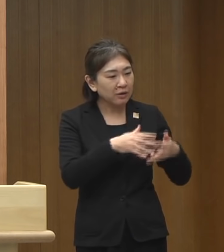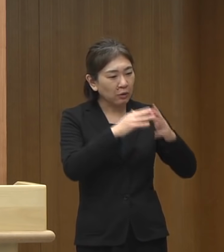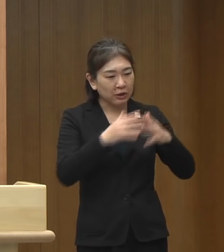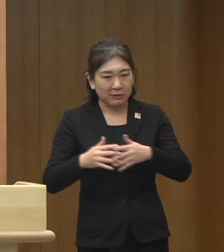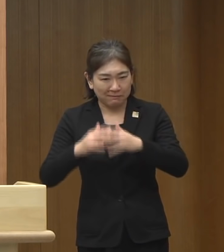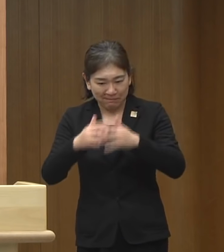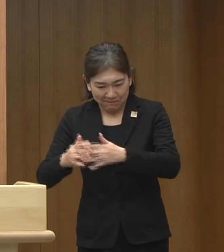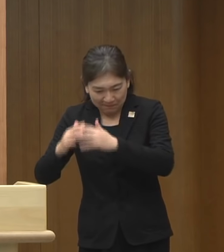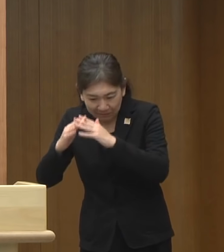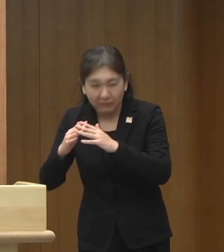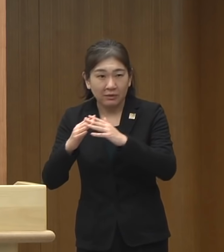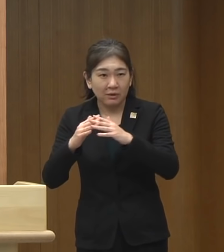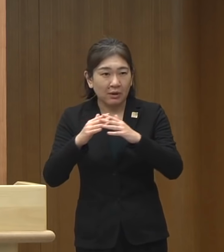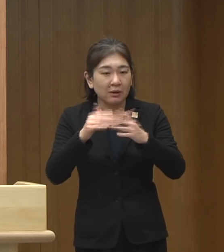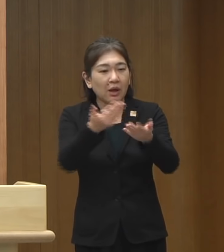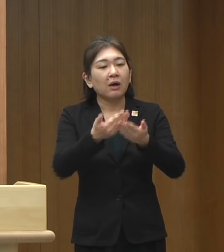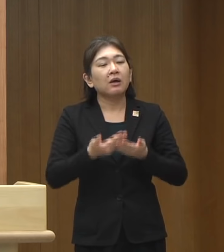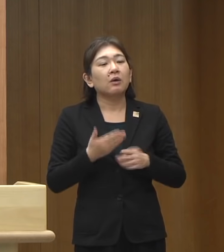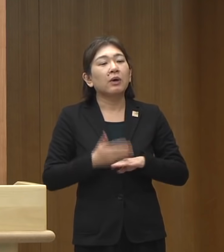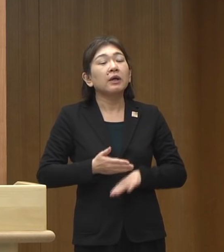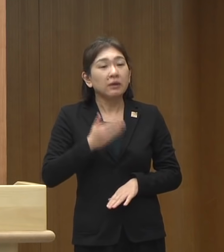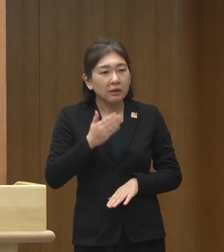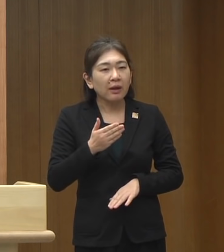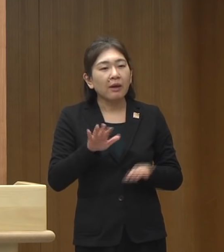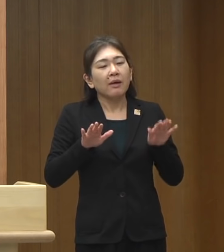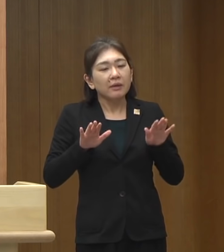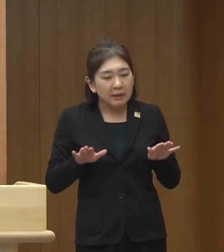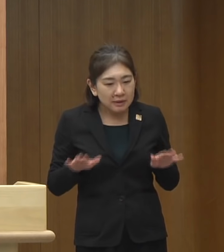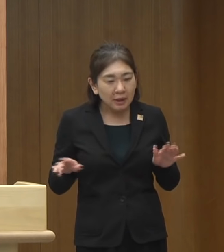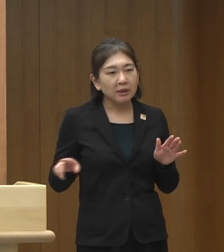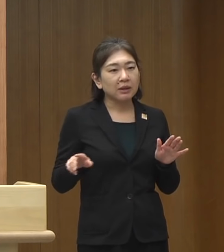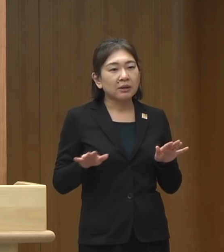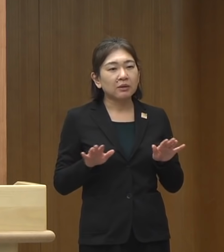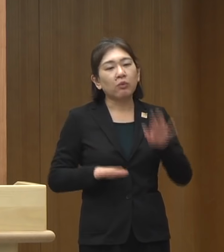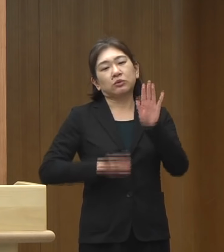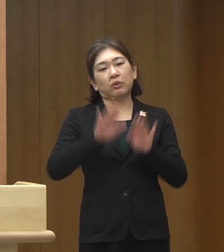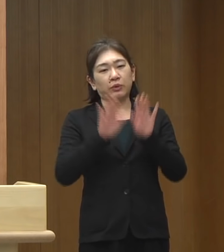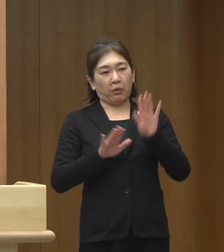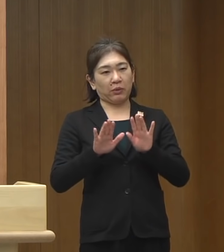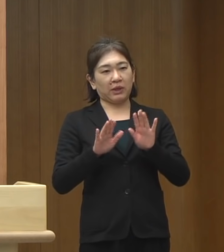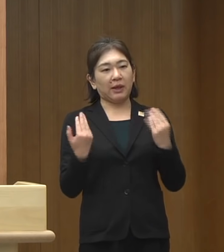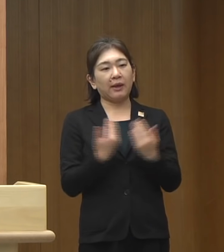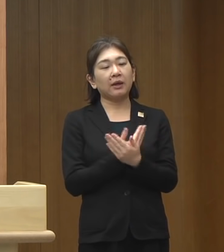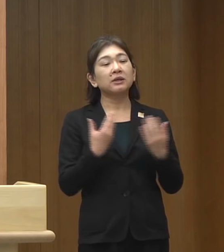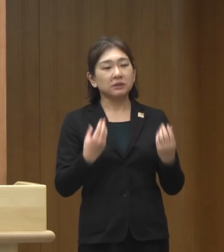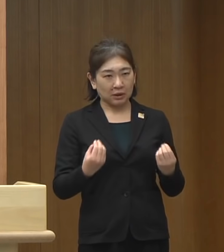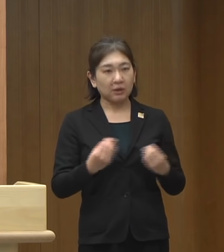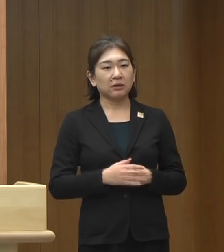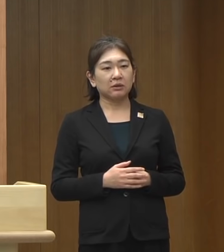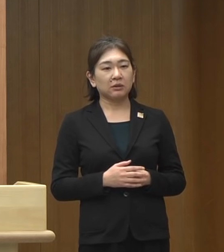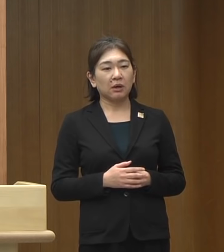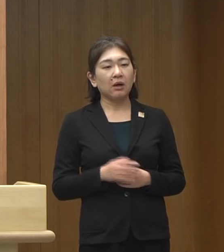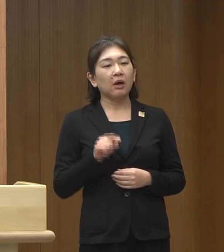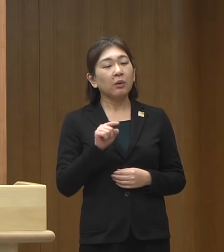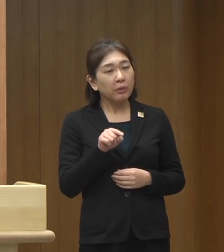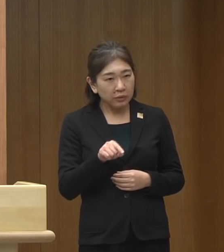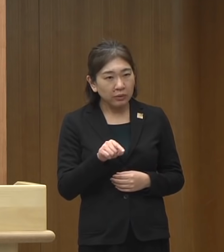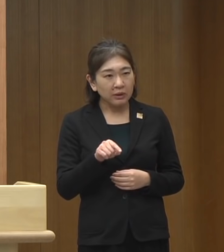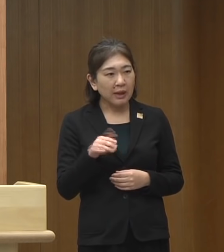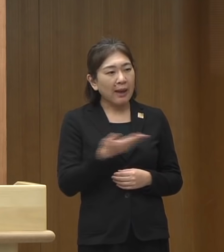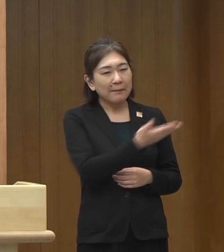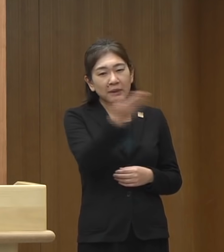ただいたおかげで現在このような状況になっているということでございまして、このことに対して全